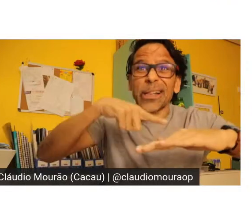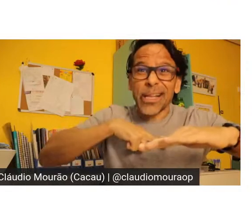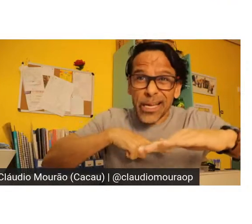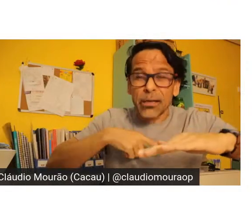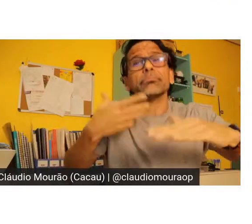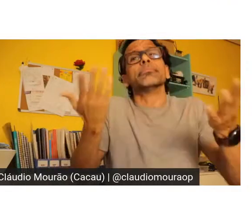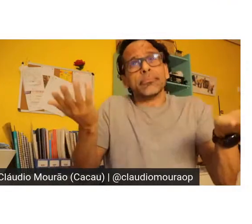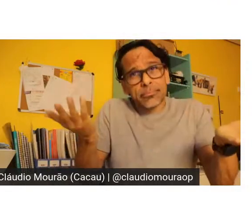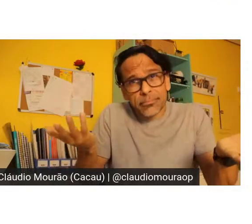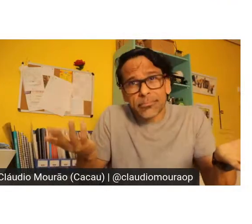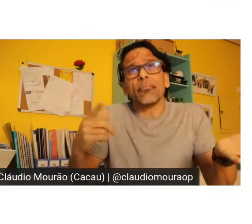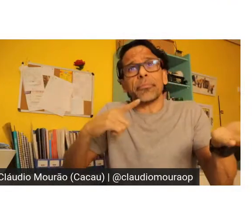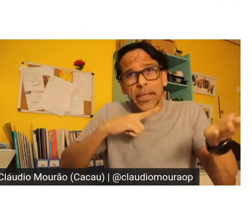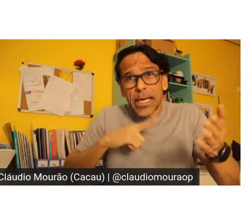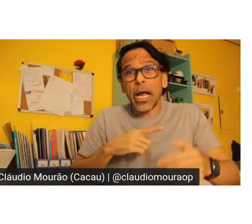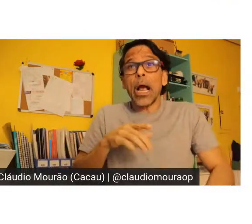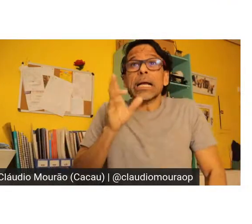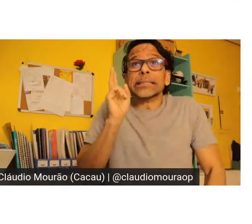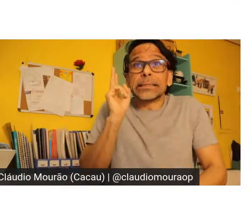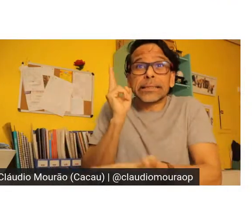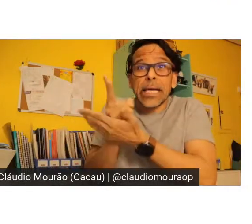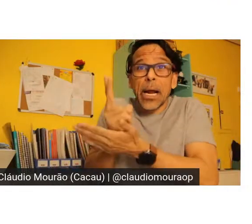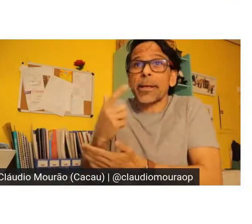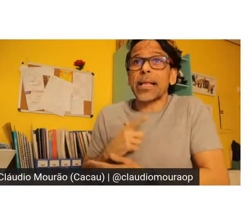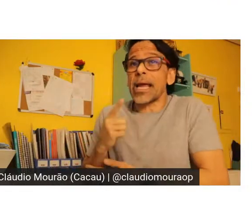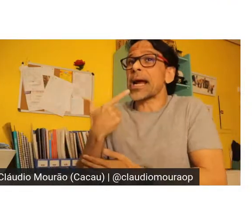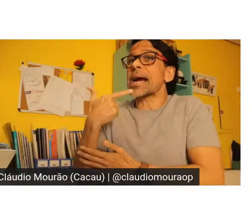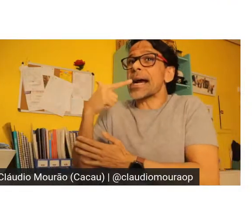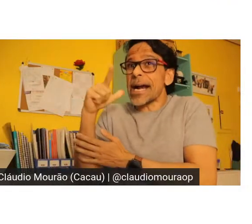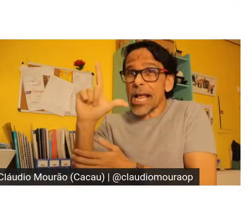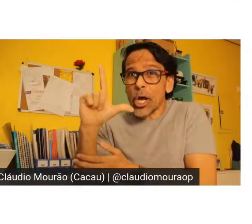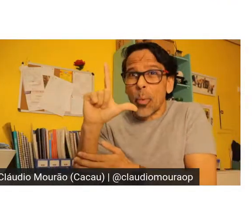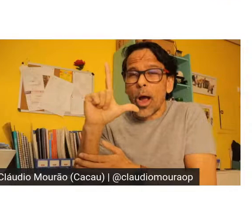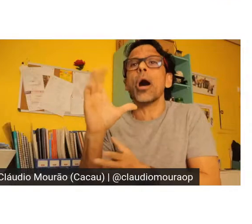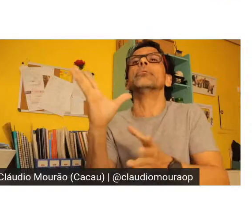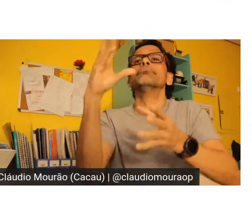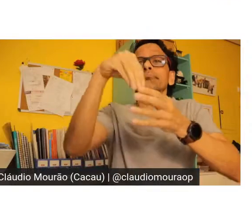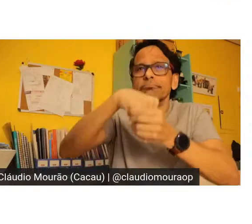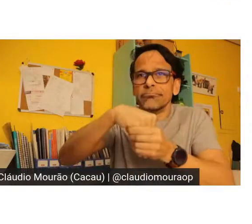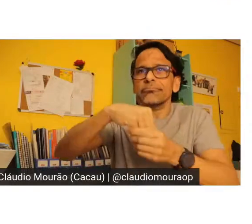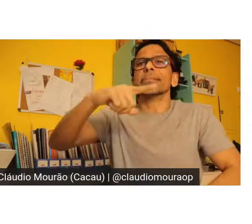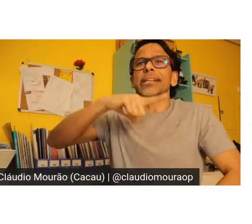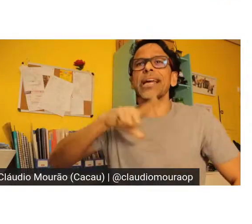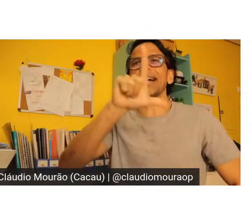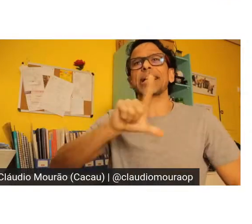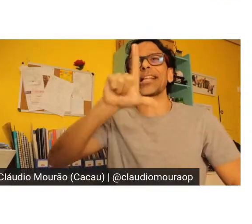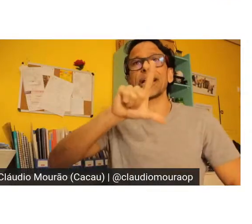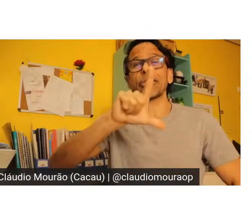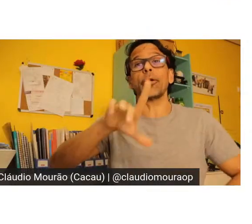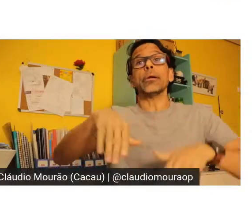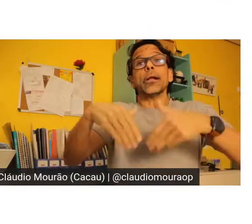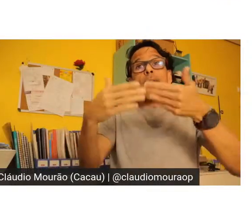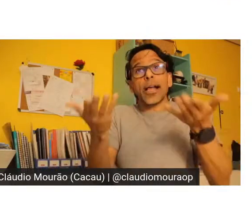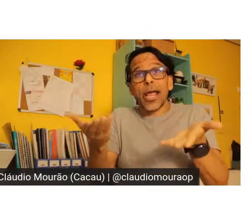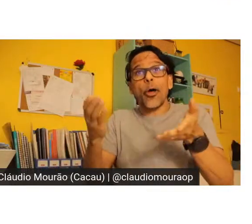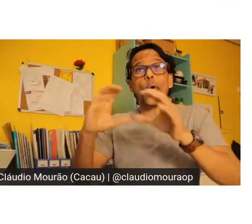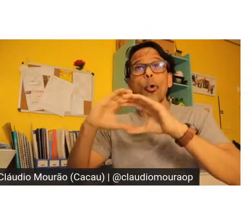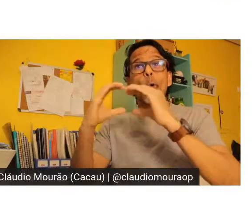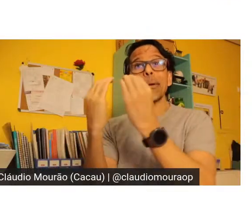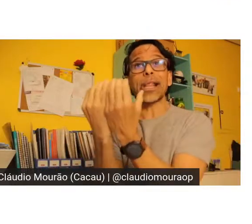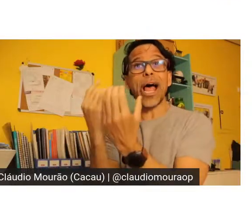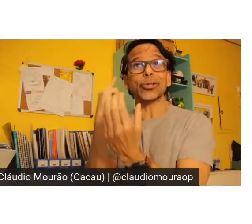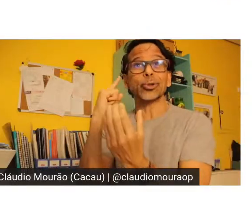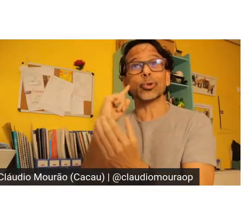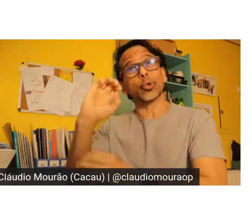literatura surda por exemplo ela também precisa ser trabalhada porque a Libras é uma